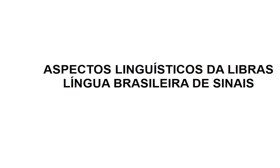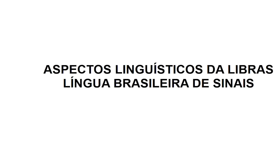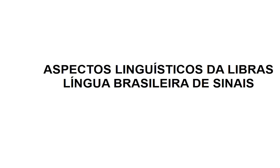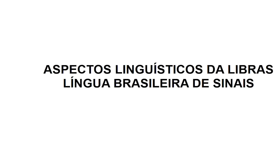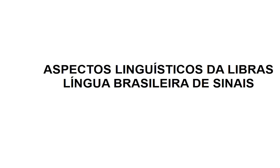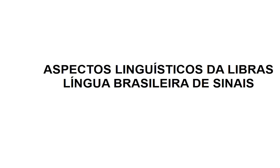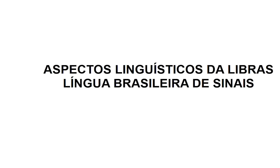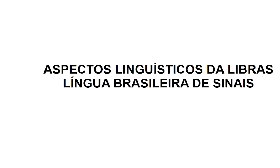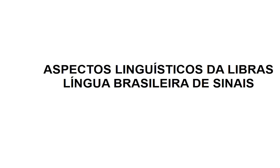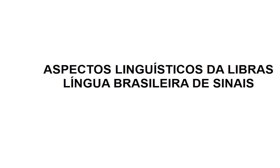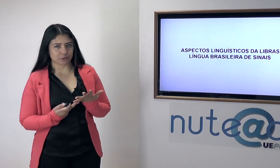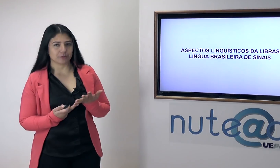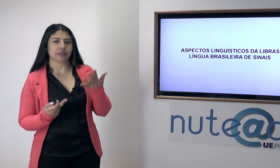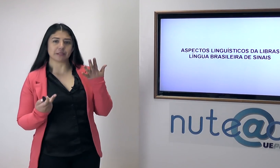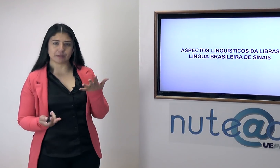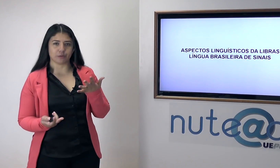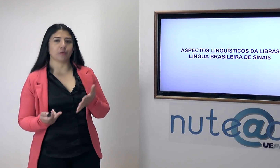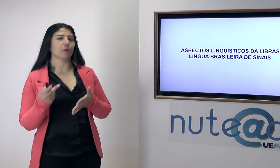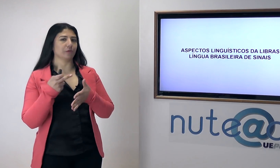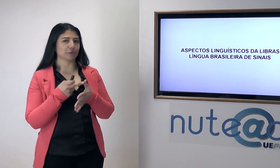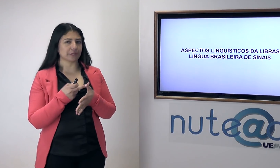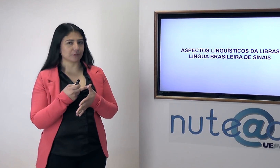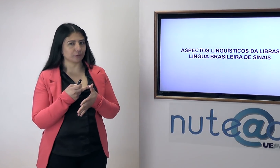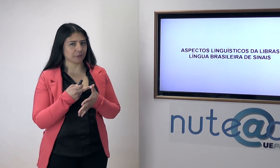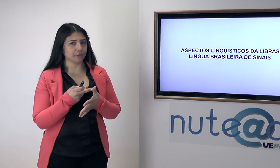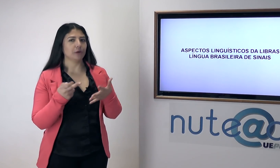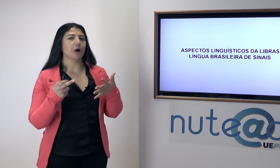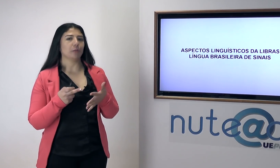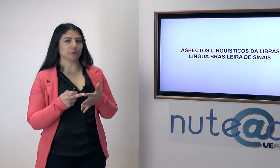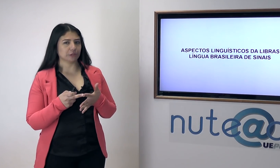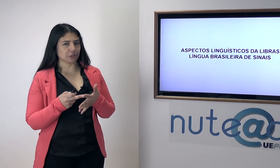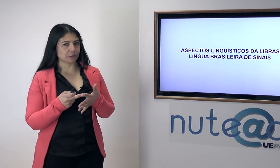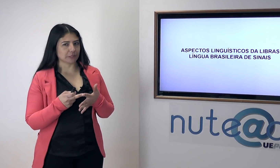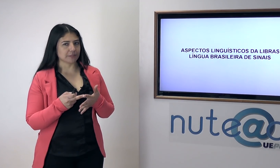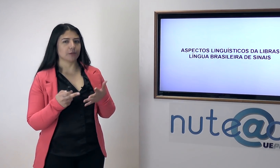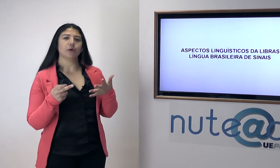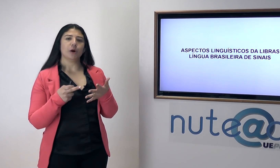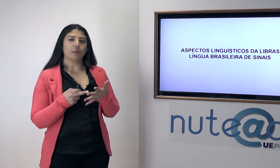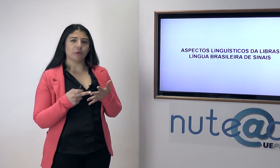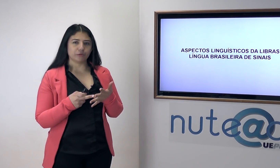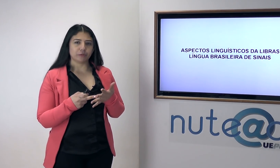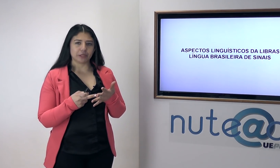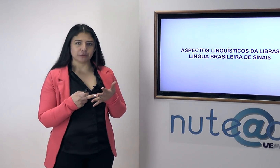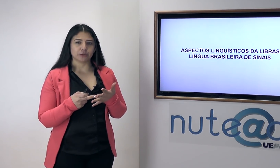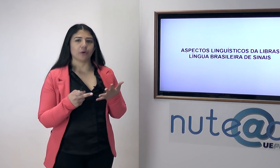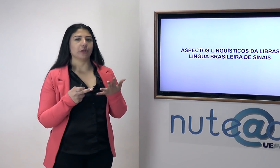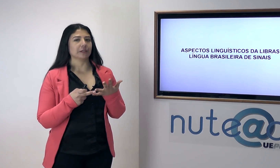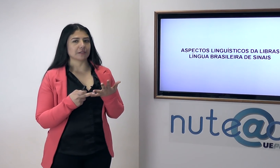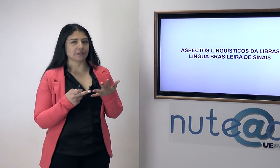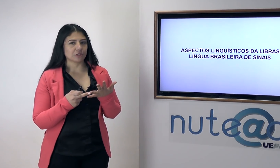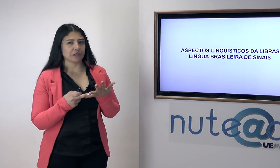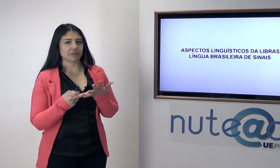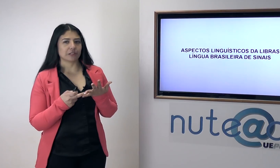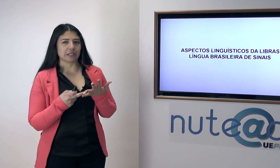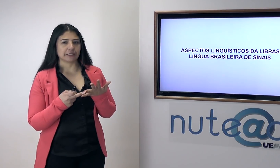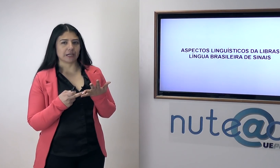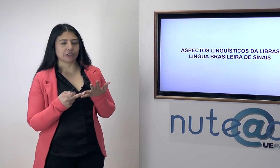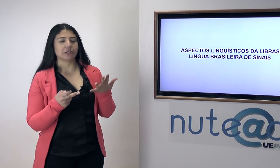trabalhar os 5 parâmetros, que são configuração de mão, ponto de articulação, movimento, orientação de direcionalidade